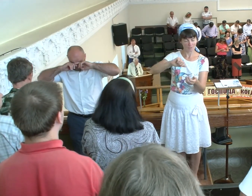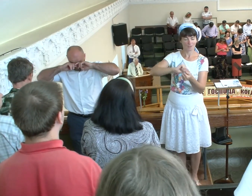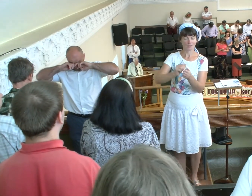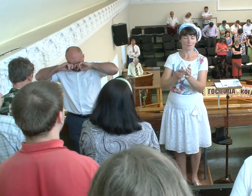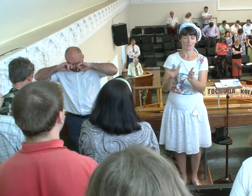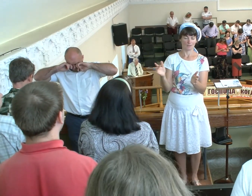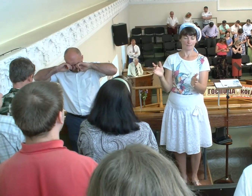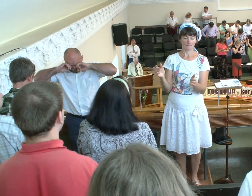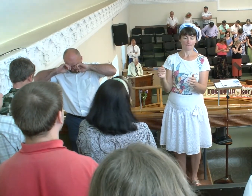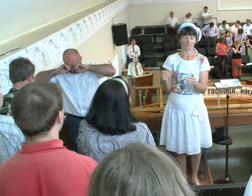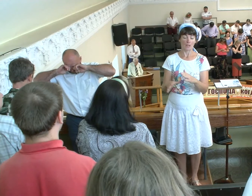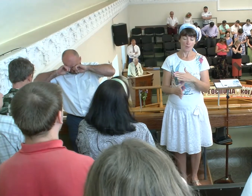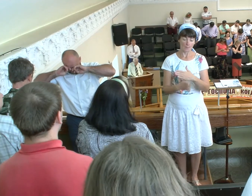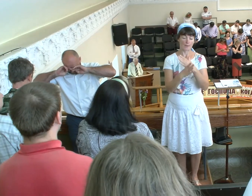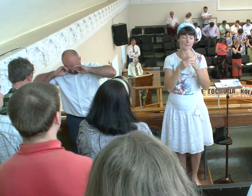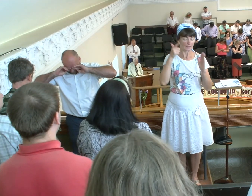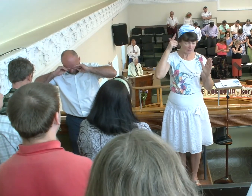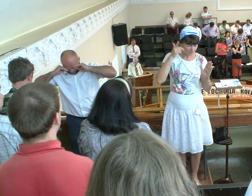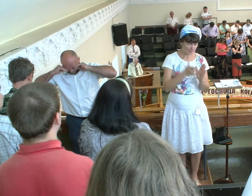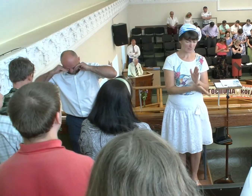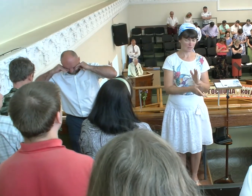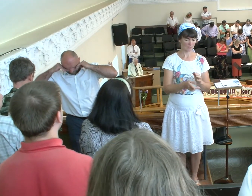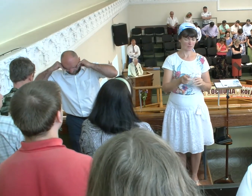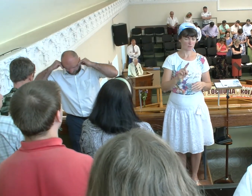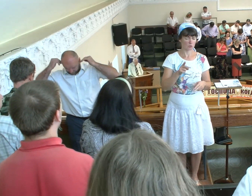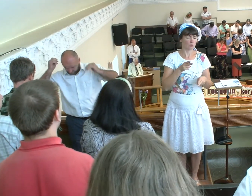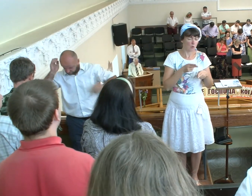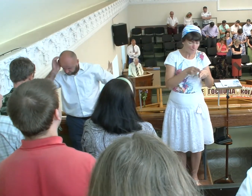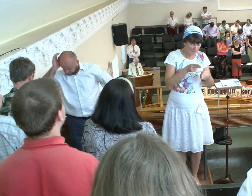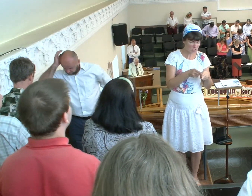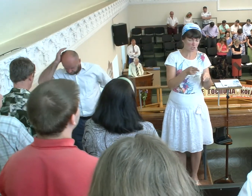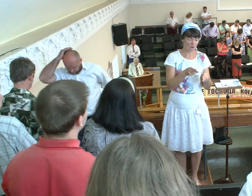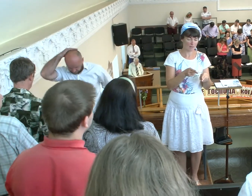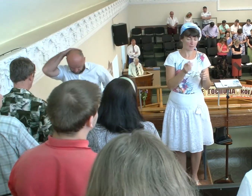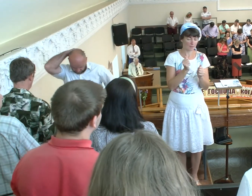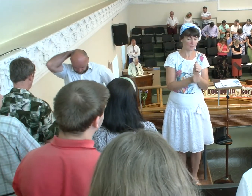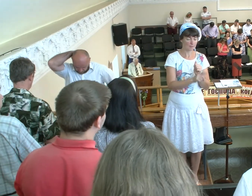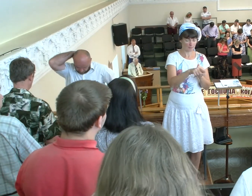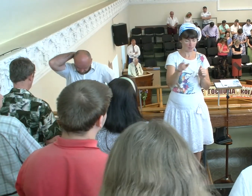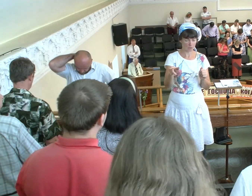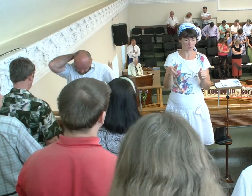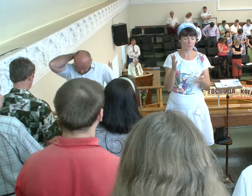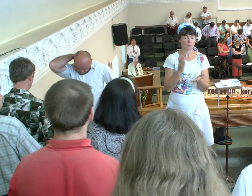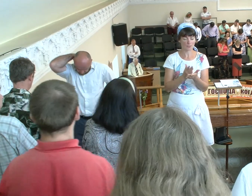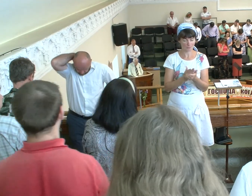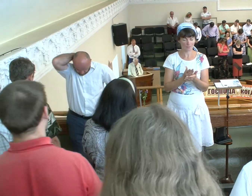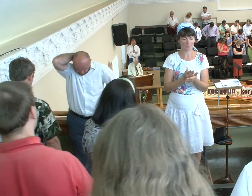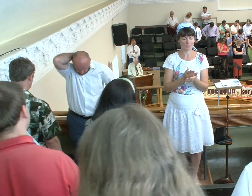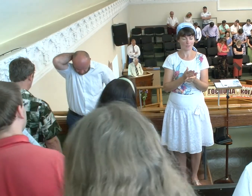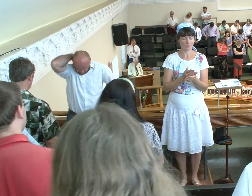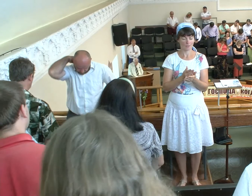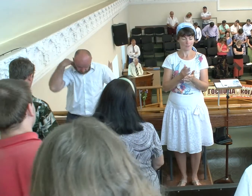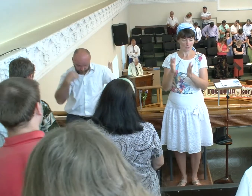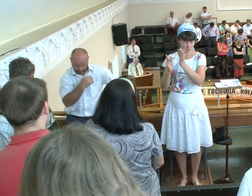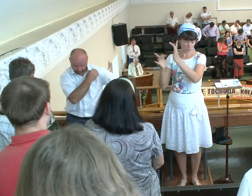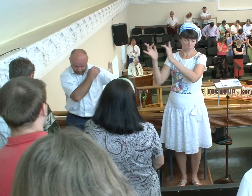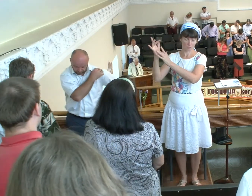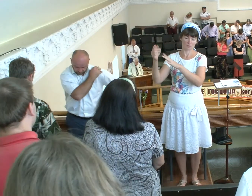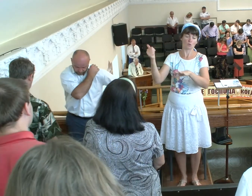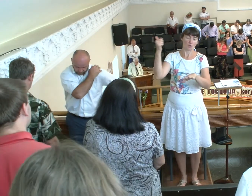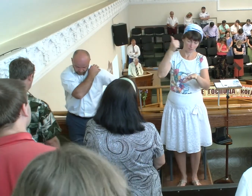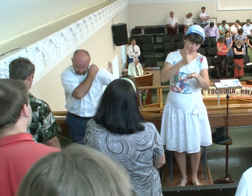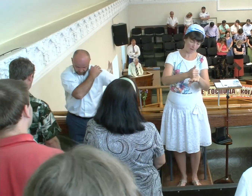Помоги определиться, Господи, что мешает каждому в его жизни иметь Иисуса Христа самой